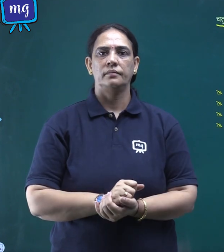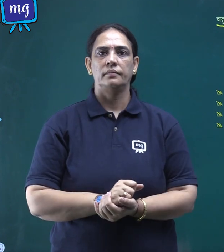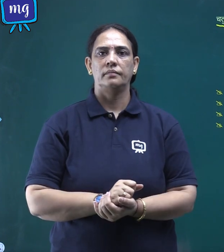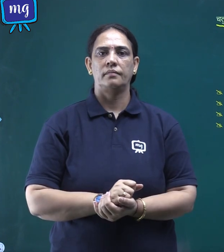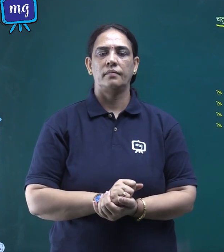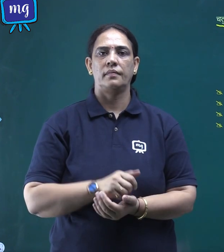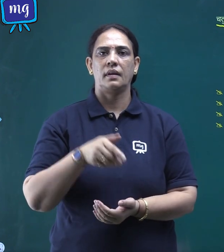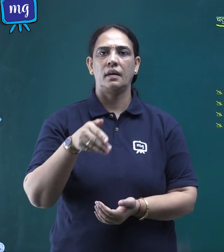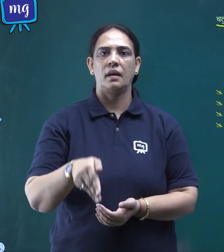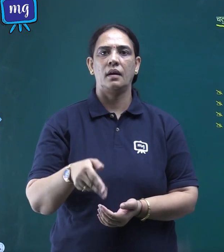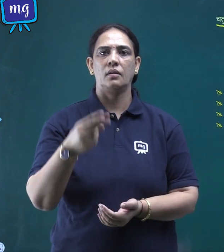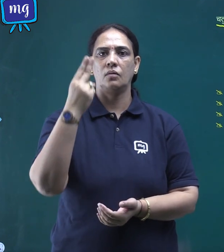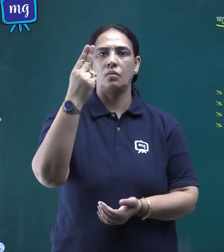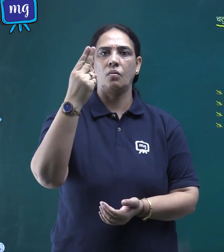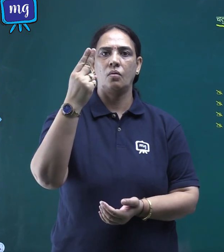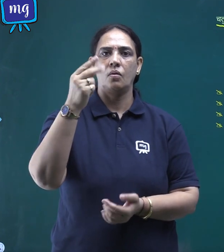के दो विकर्ण